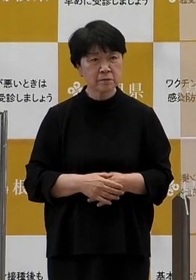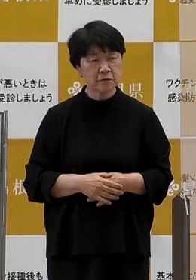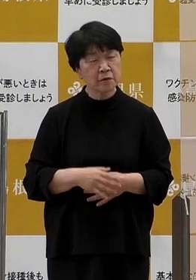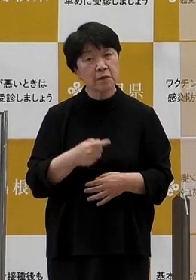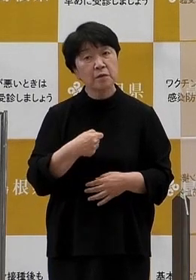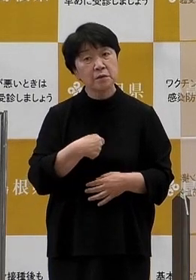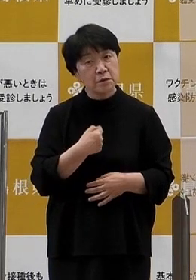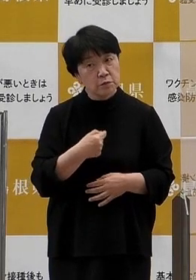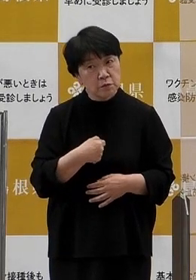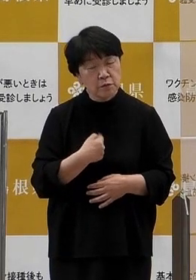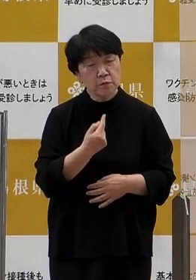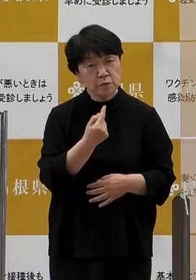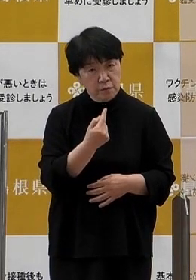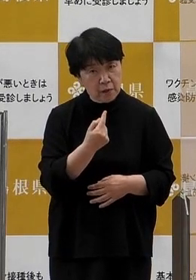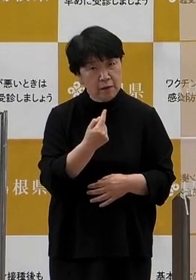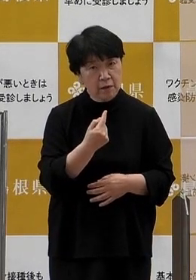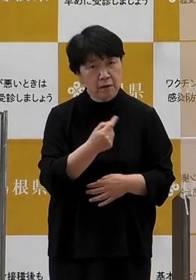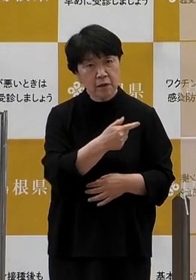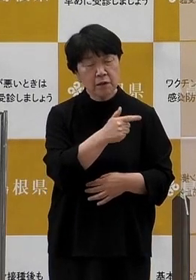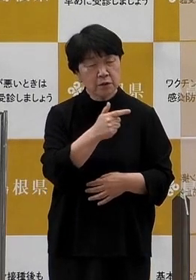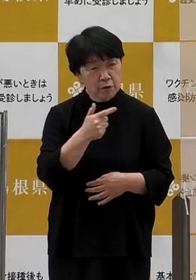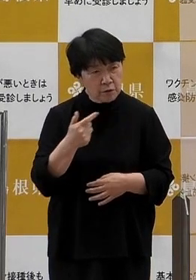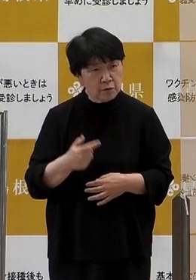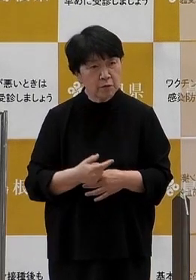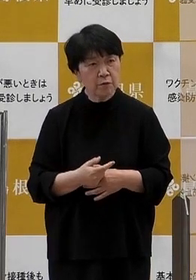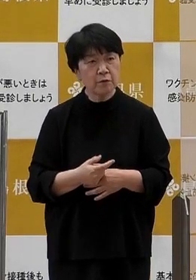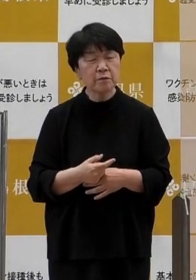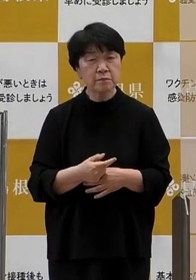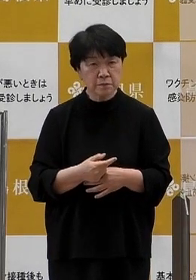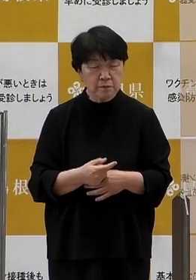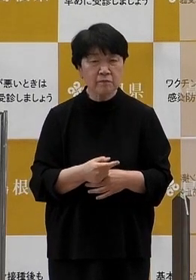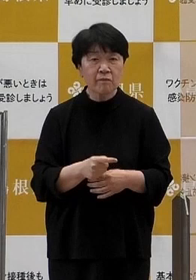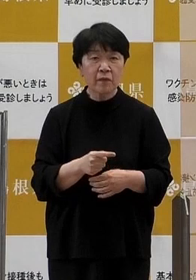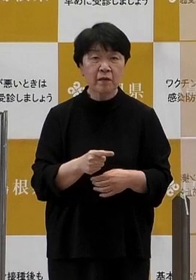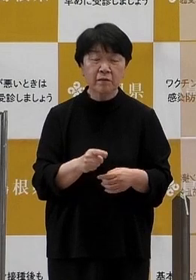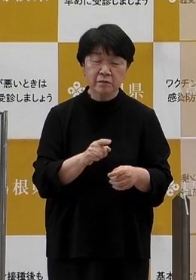私自身はいろいろ批判のある手法でありますけれども、